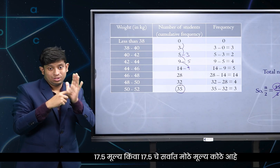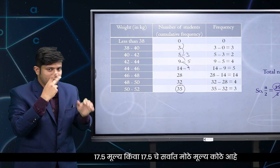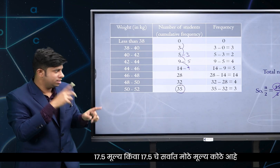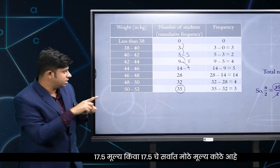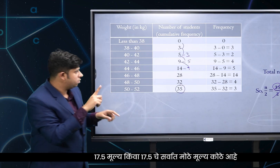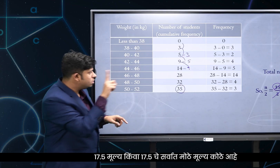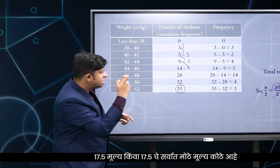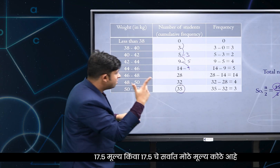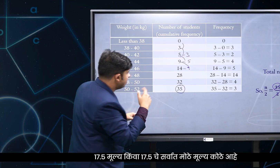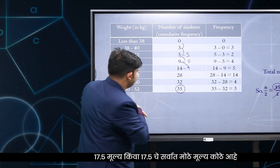मोठे मूल्य कोठे आहे?